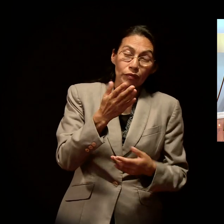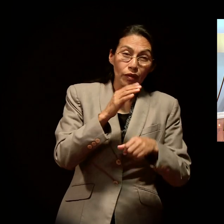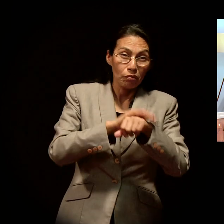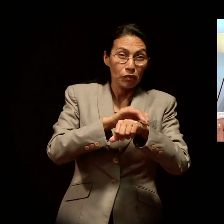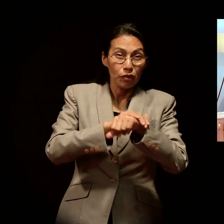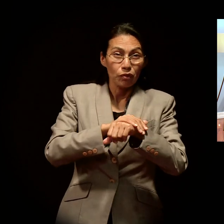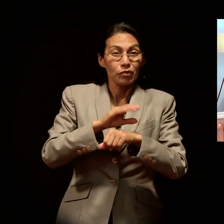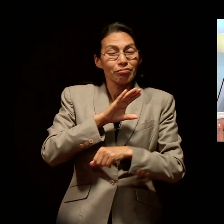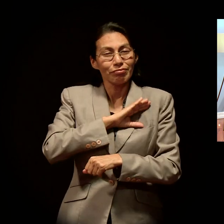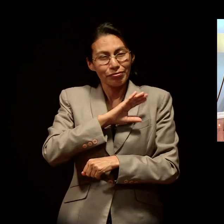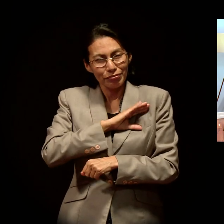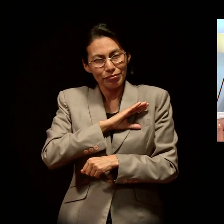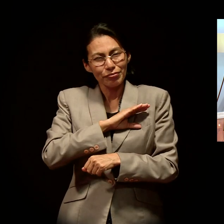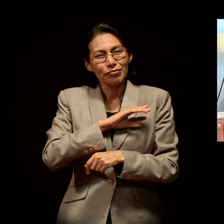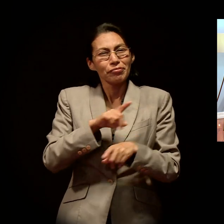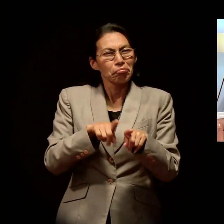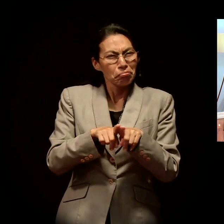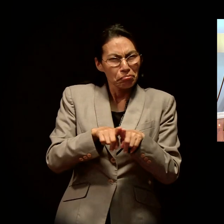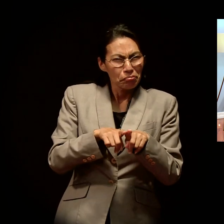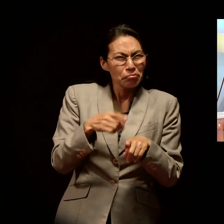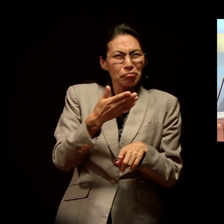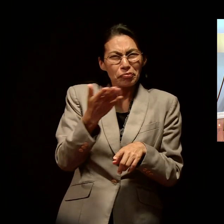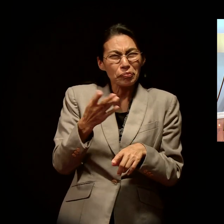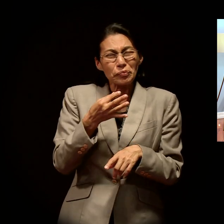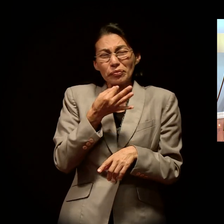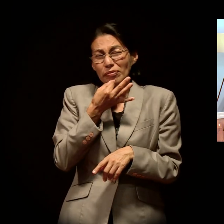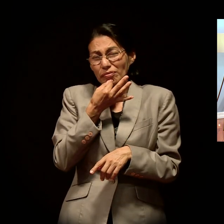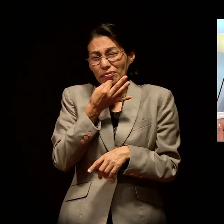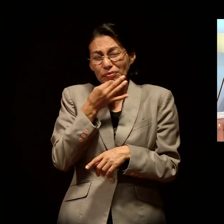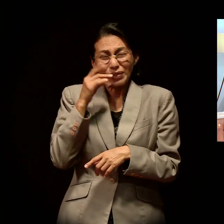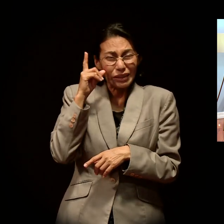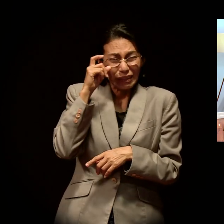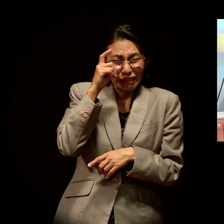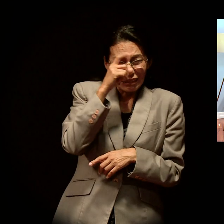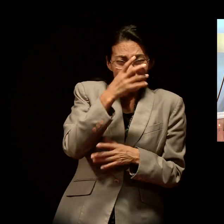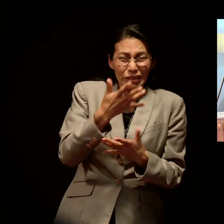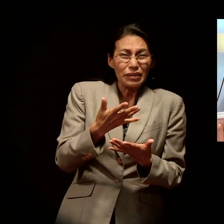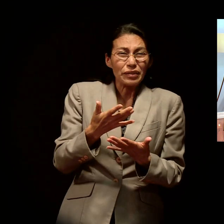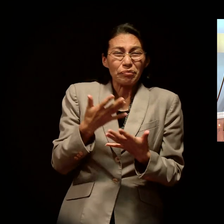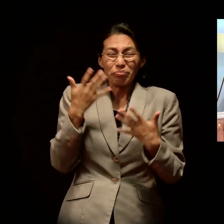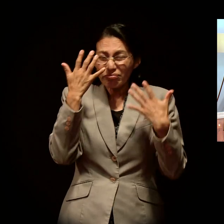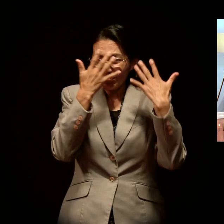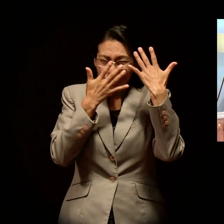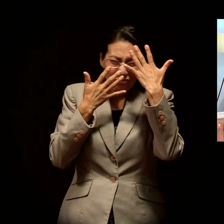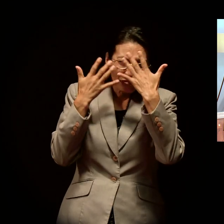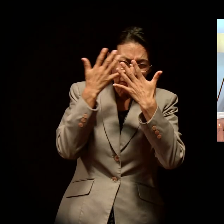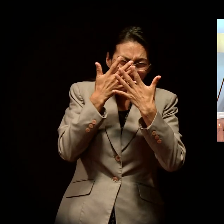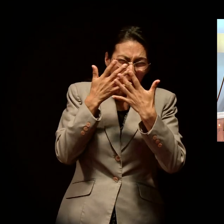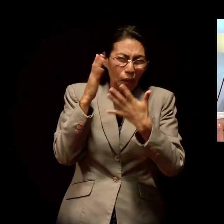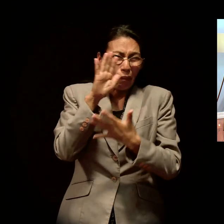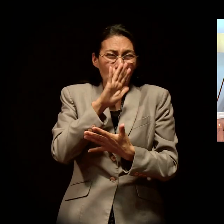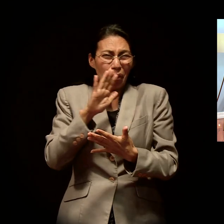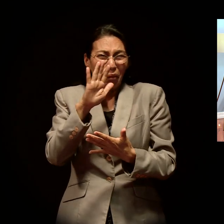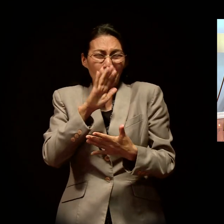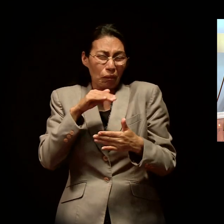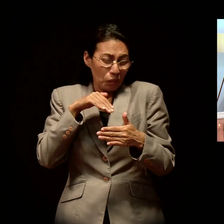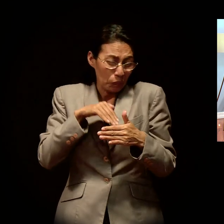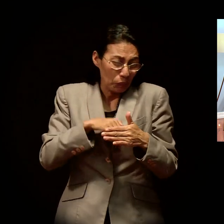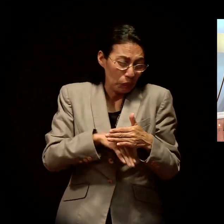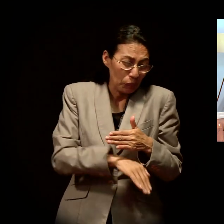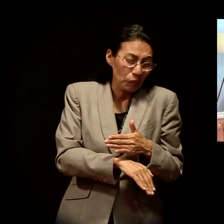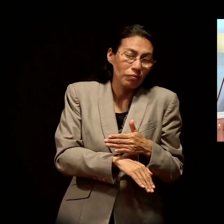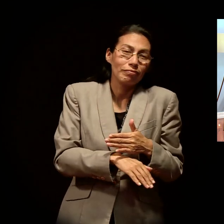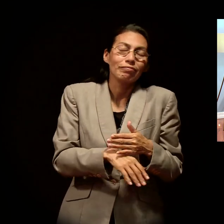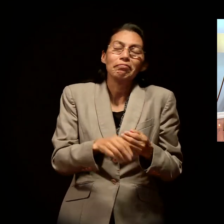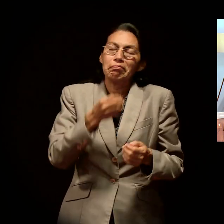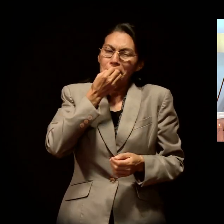estés tú querido oyente querido amigo querido hermano en una situación que no ves la claridad no hay luz